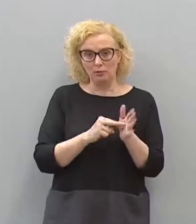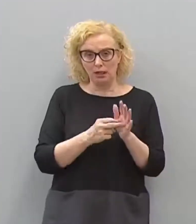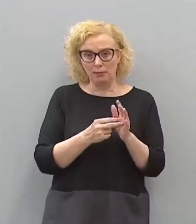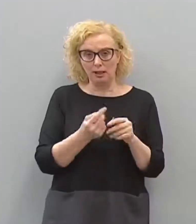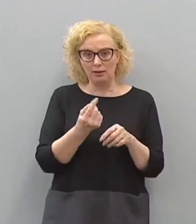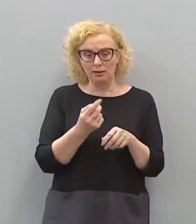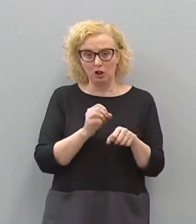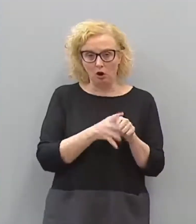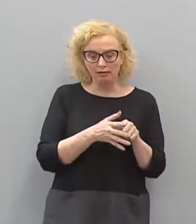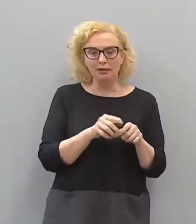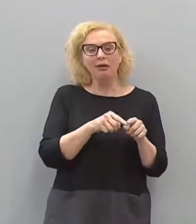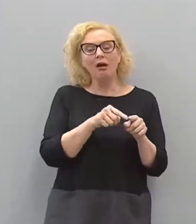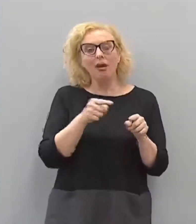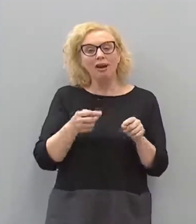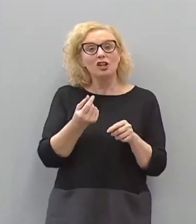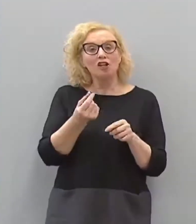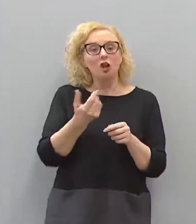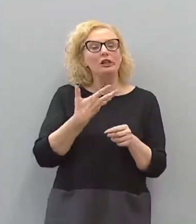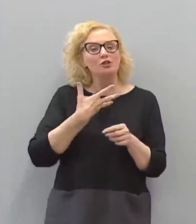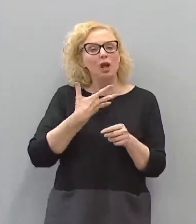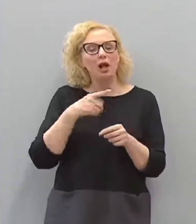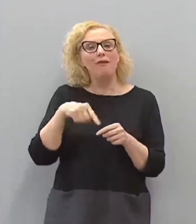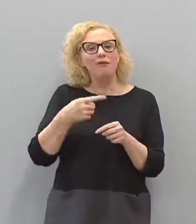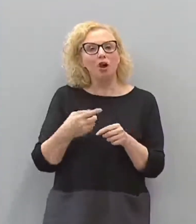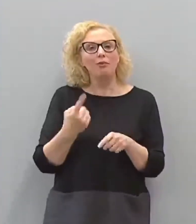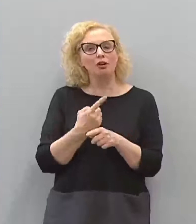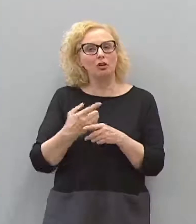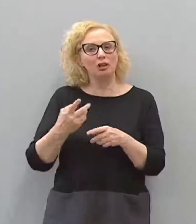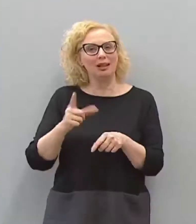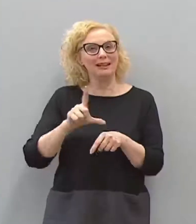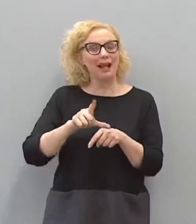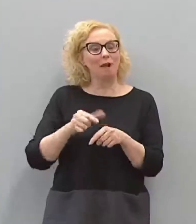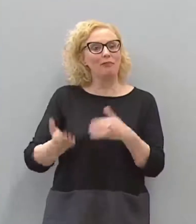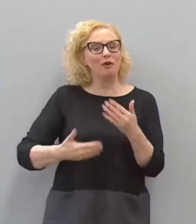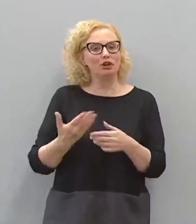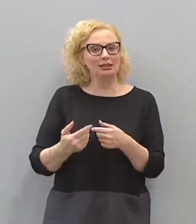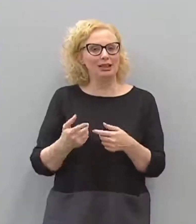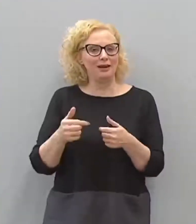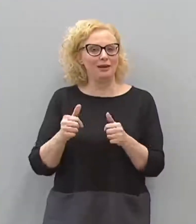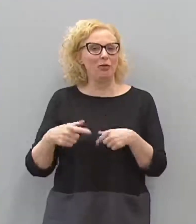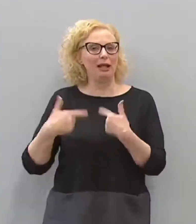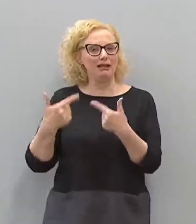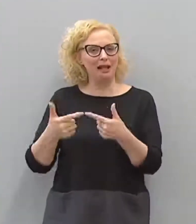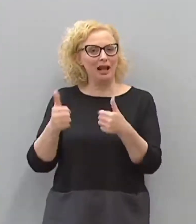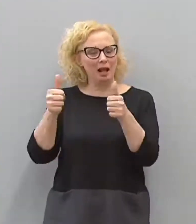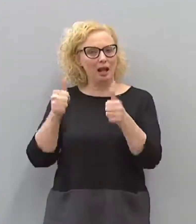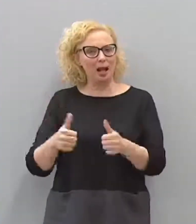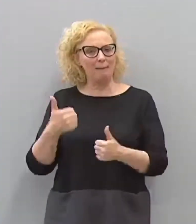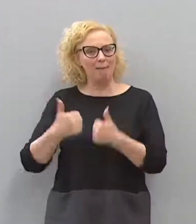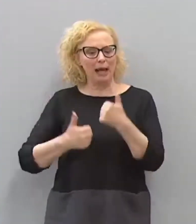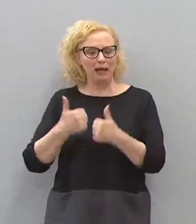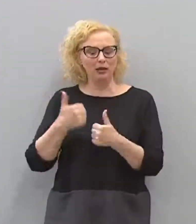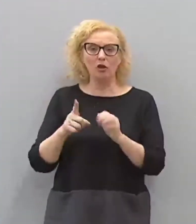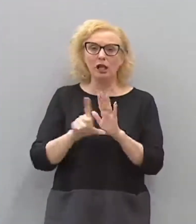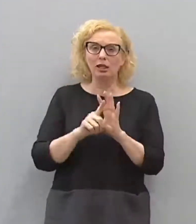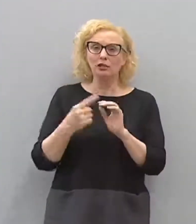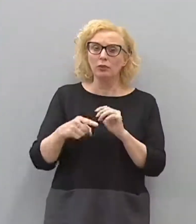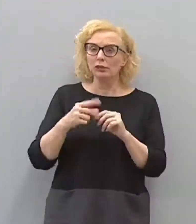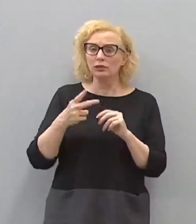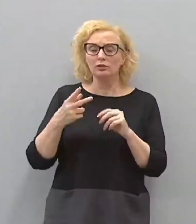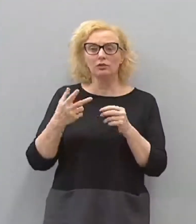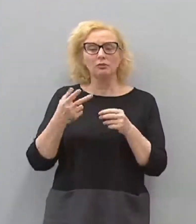s si sono trovate risorse riuscire a velocizzare la parte quindi questa è una legge innovativa riteniamo di essere i